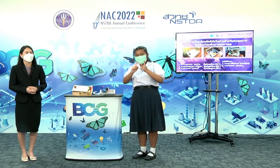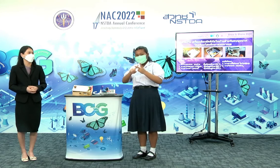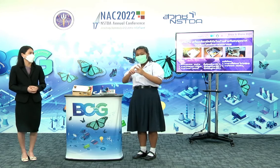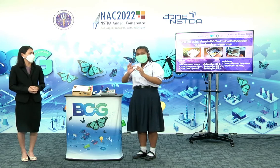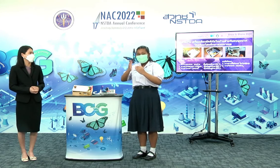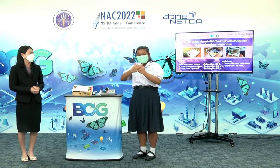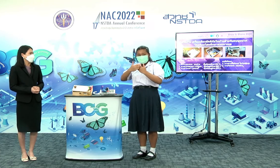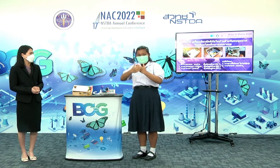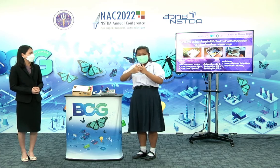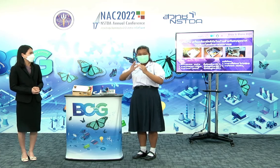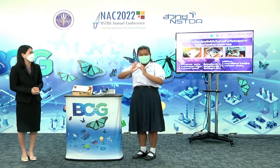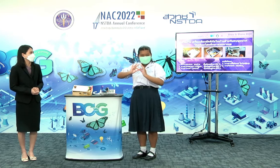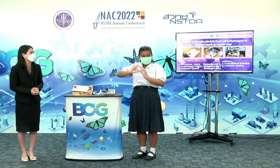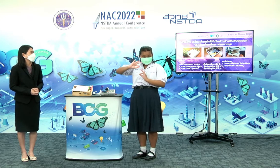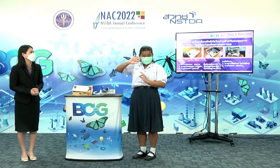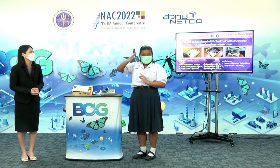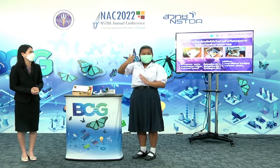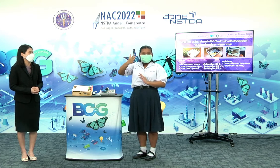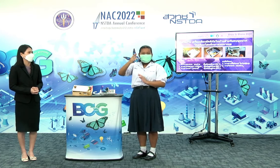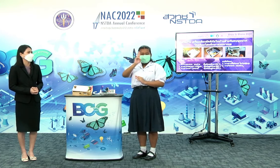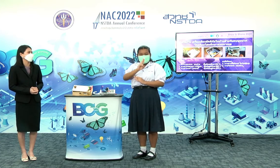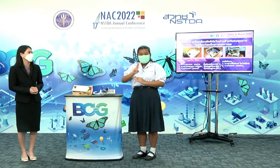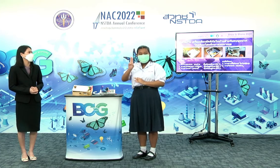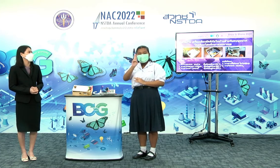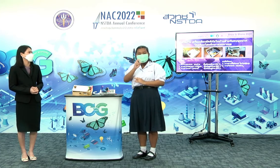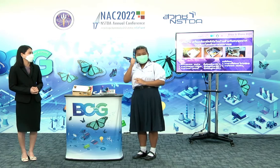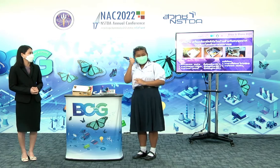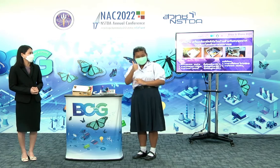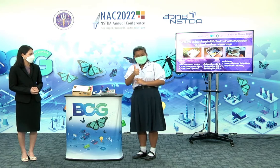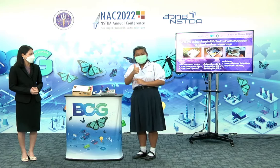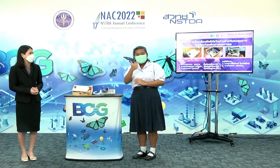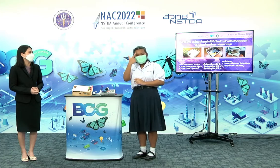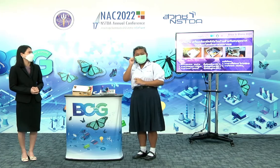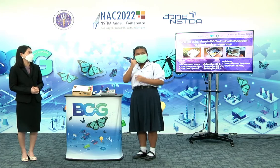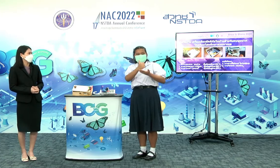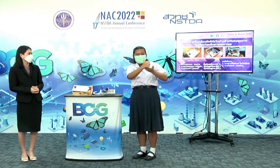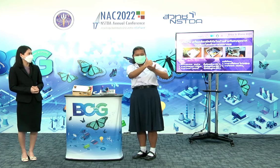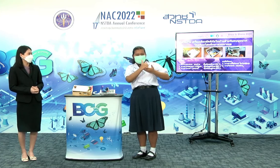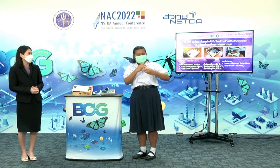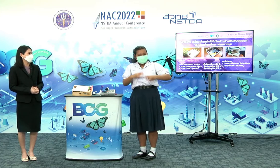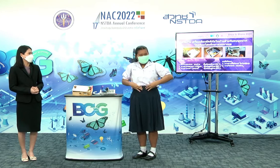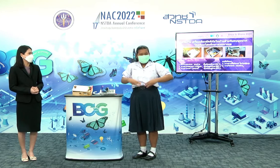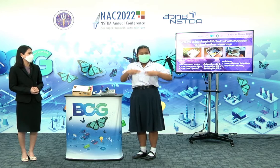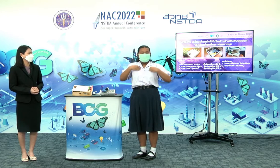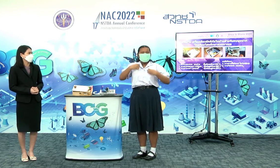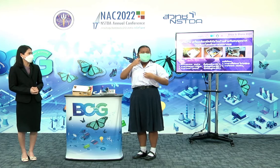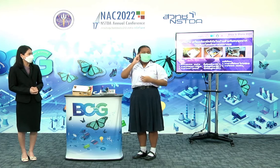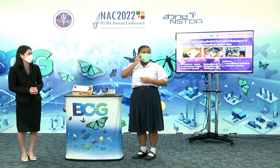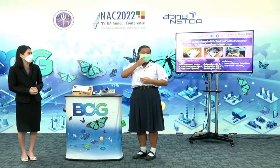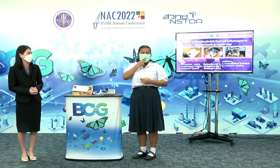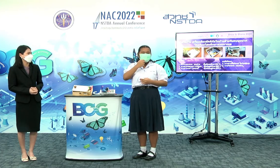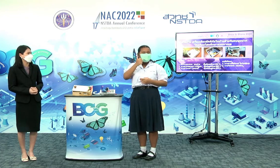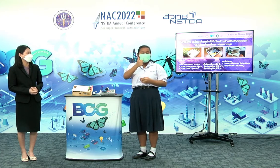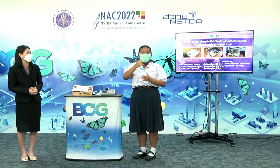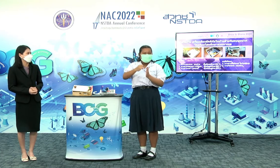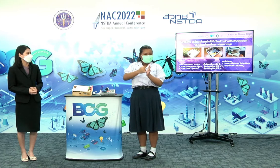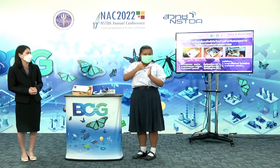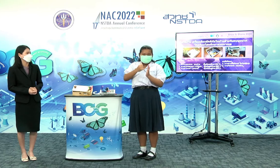ก่อนงานทั้งสองชิ้นนี้ขึ้นมาจากการเรียนรู้ด้วยบอทคิด Bikeค่ะแล้วก็ทำให้ช่วยให้ชีวิตของคนคนบอกเรียก